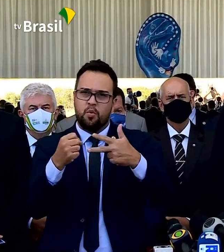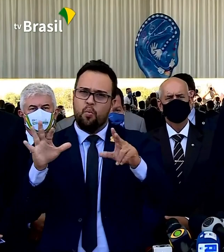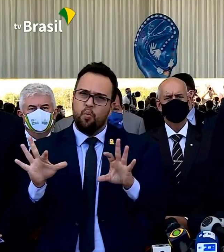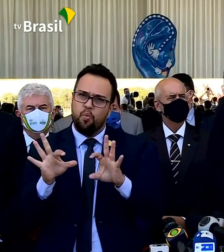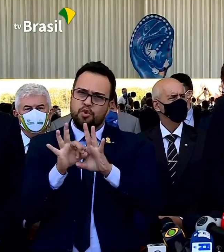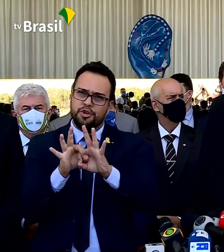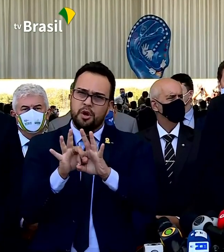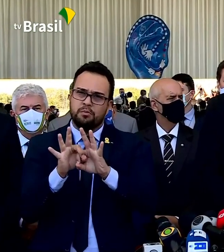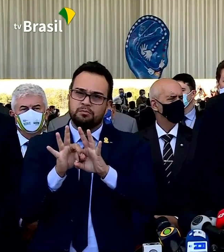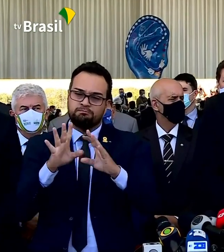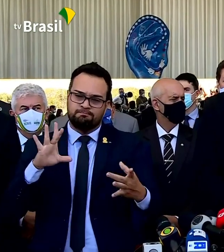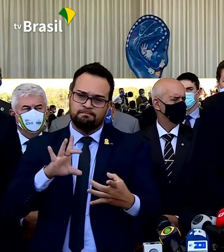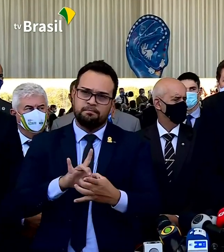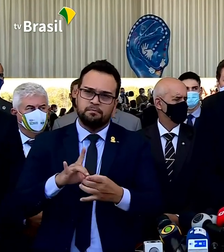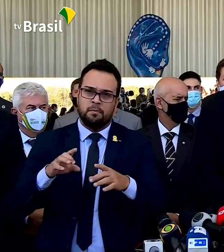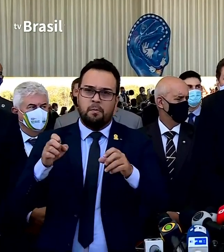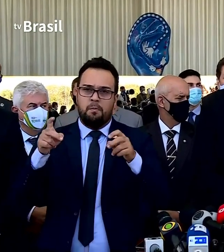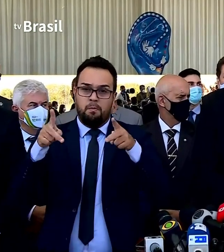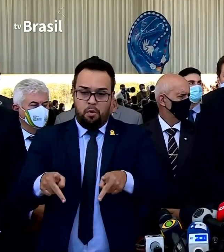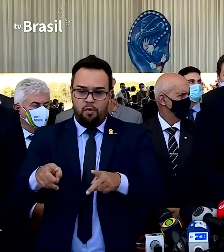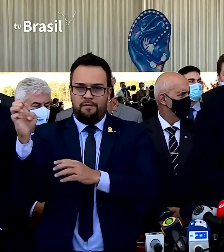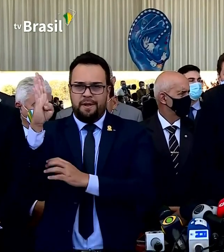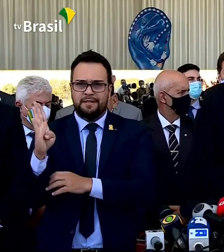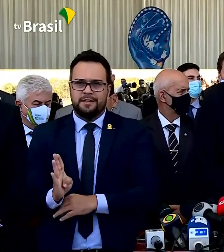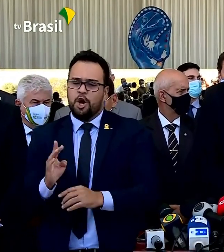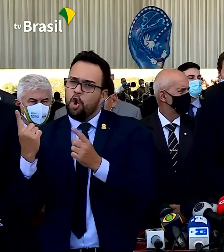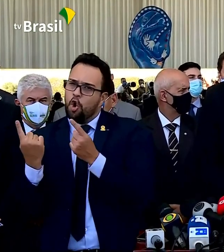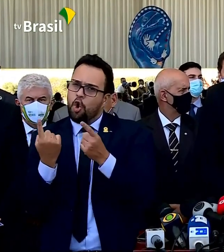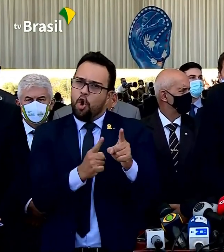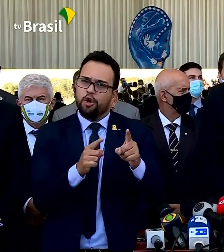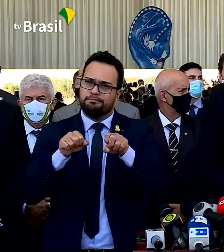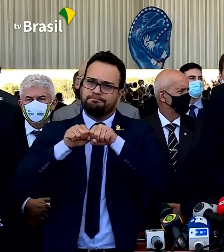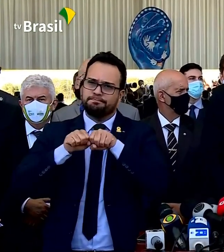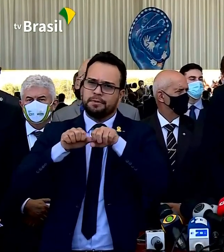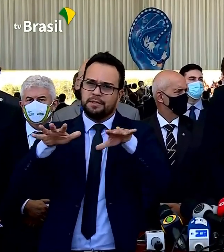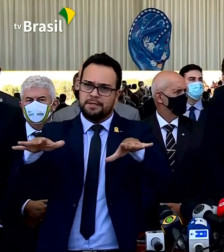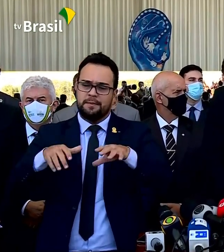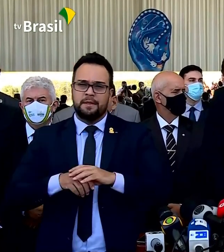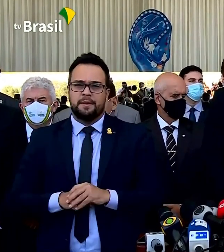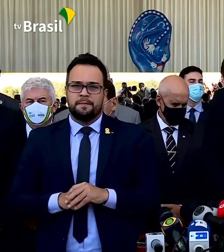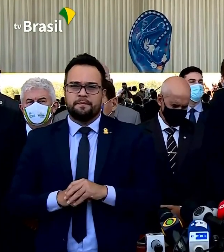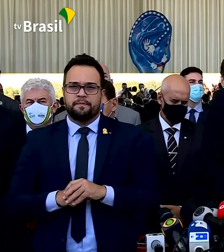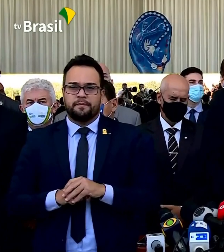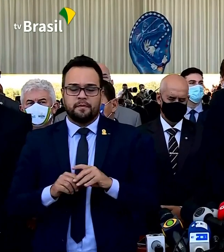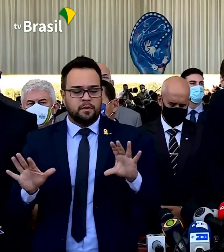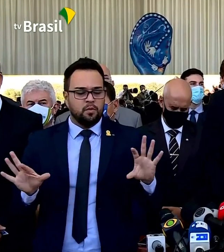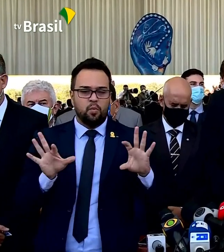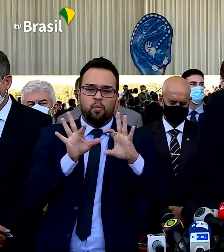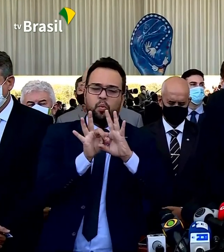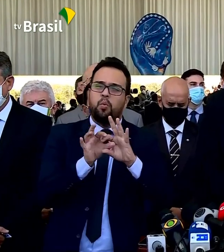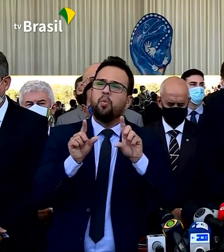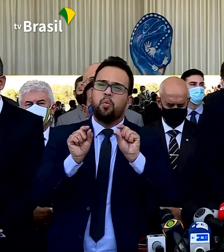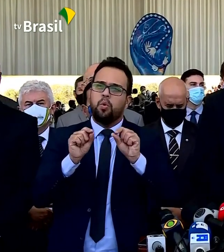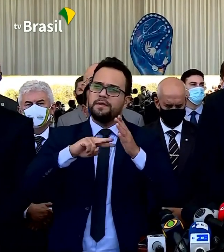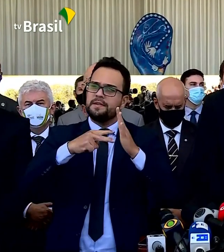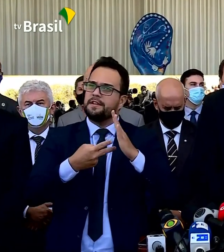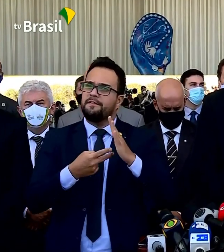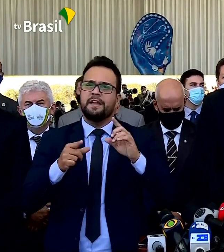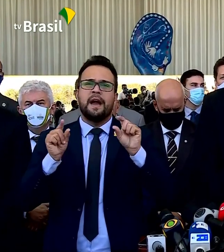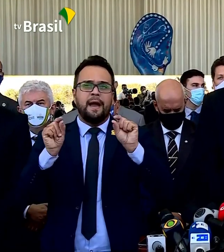no enfrentamento dessa pandemia. Essa união significa um pacto